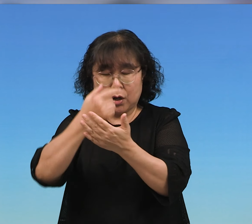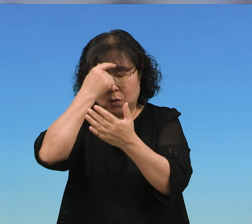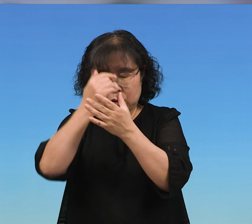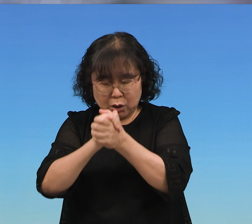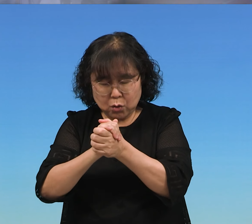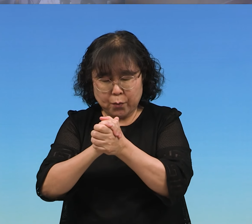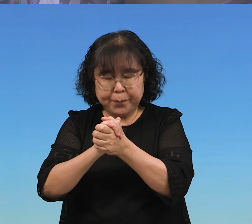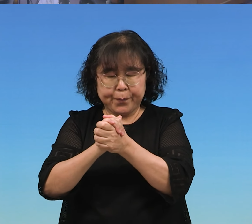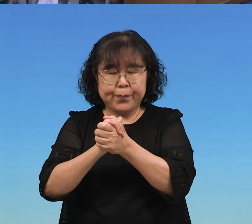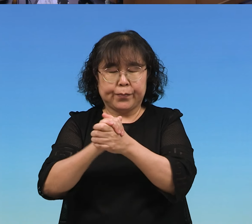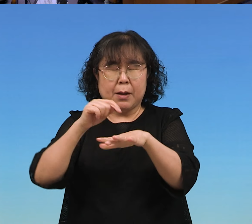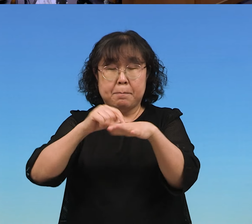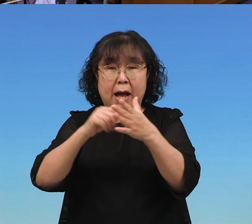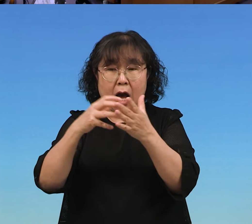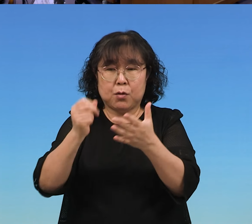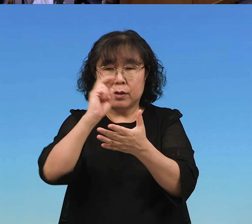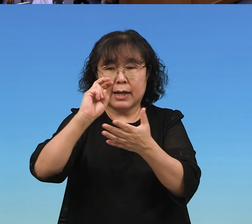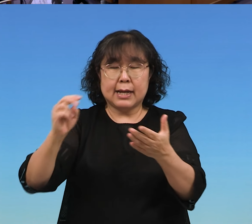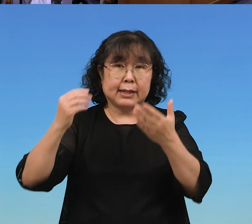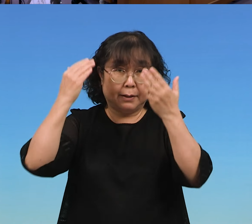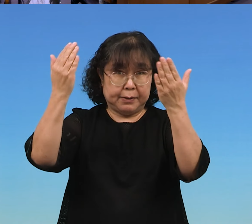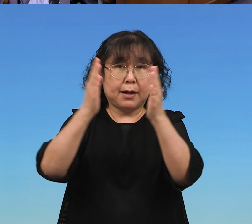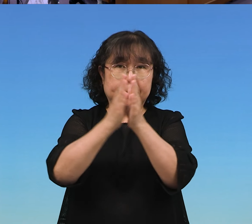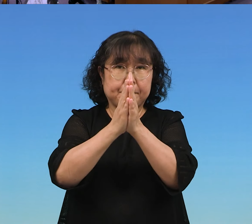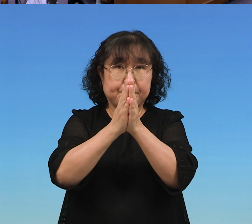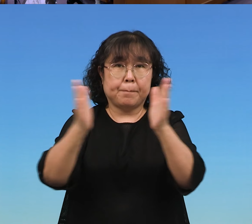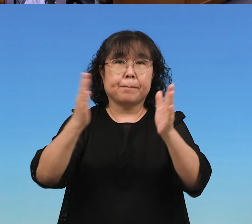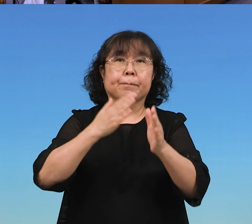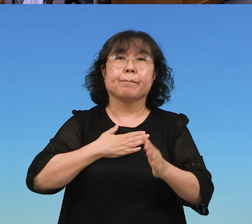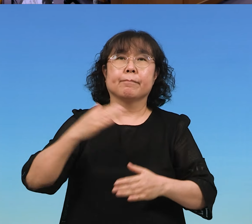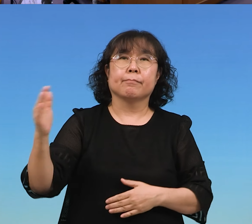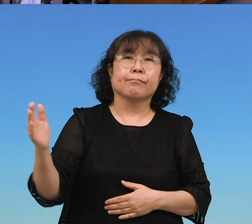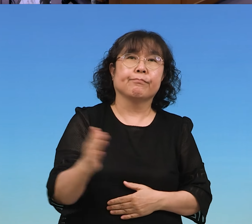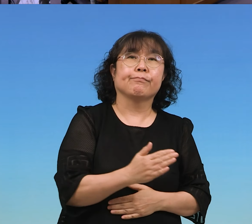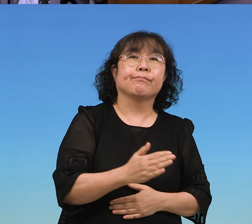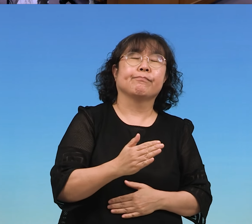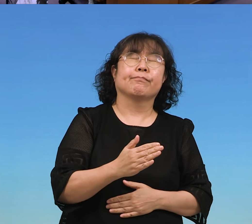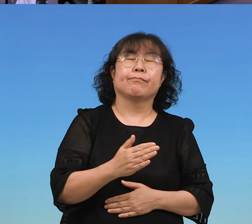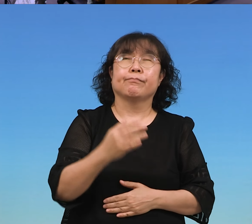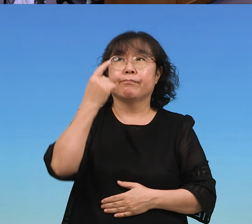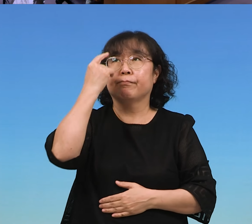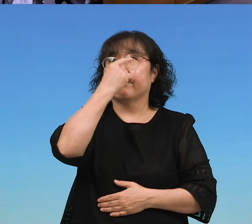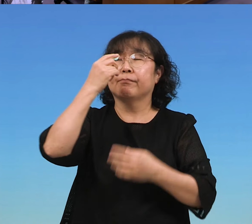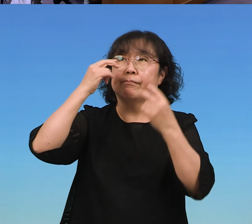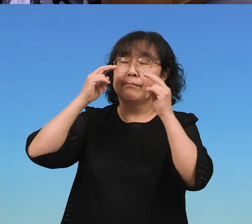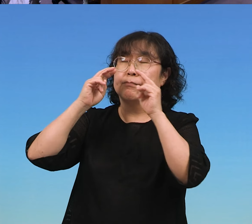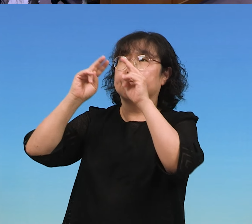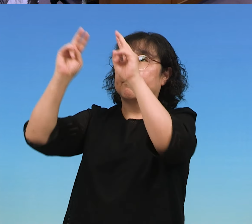나갑니다. 내게로부터 눈을 들어 주를 보기 시작할 때